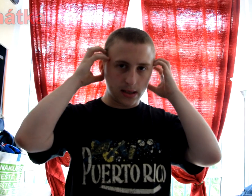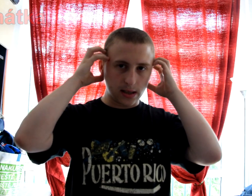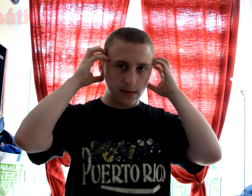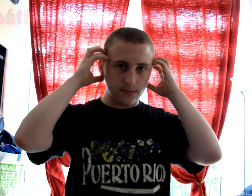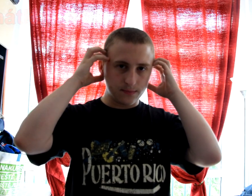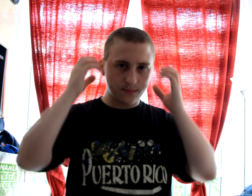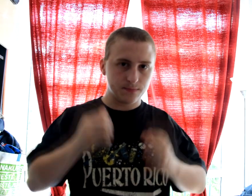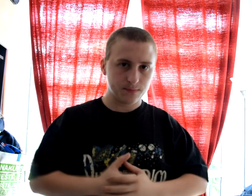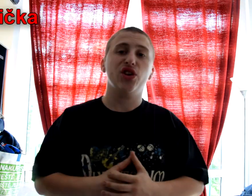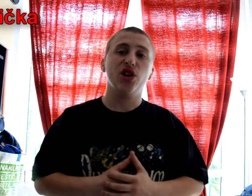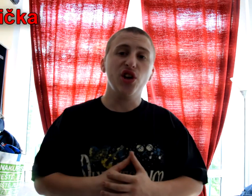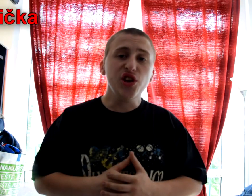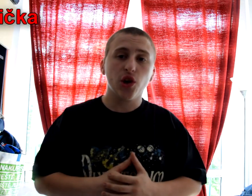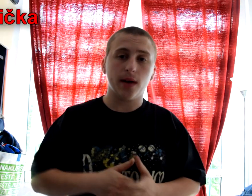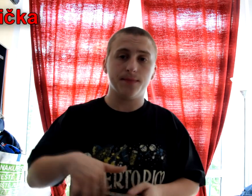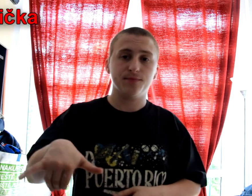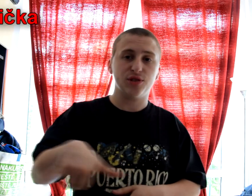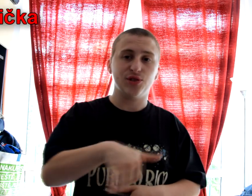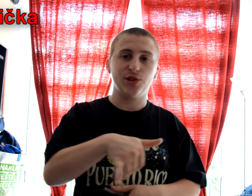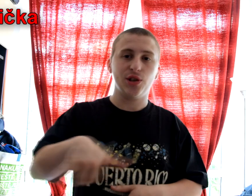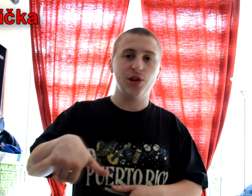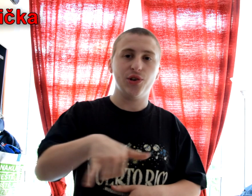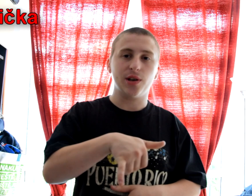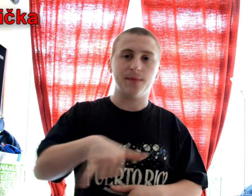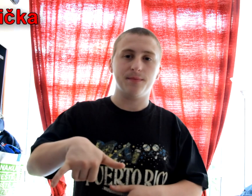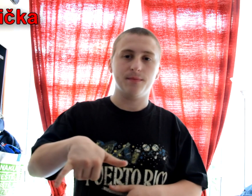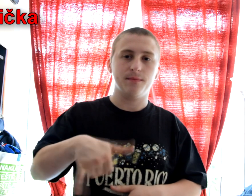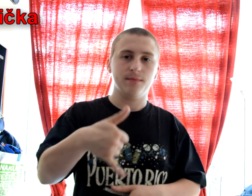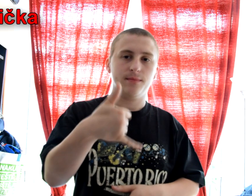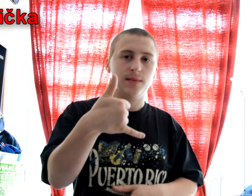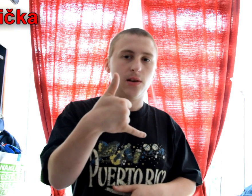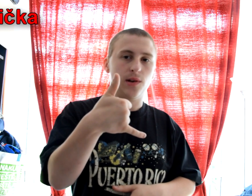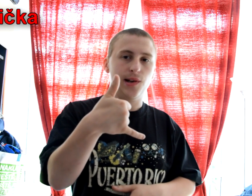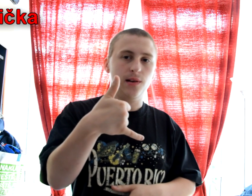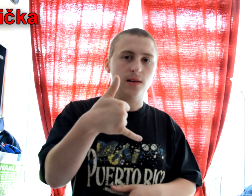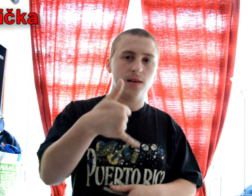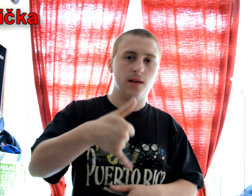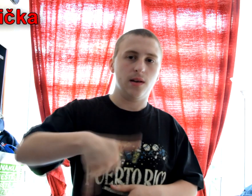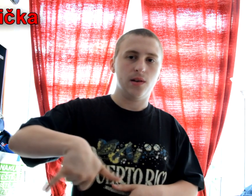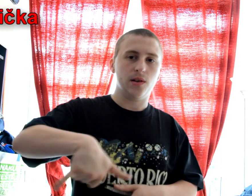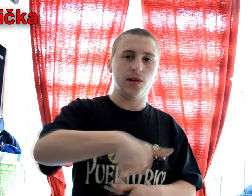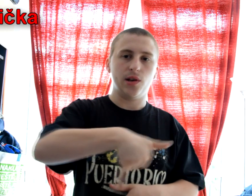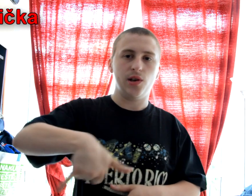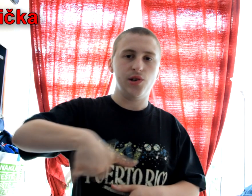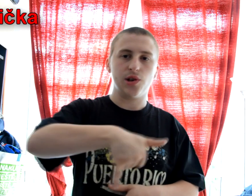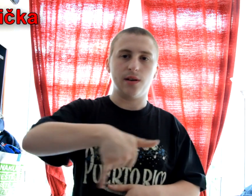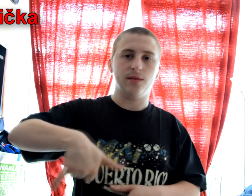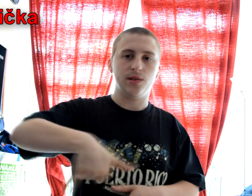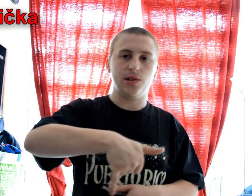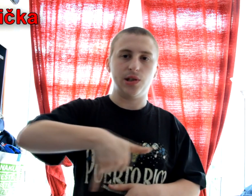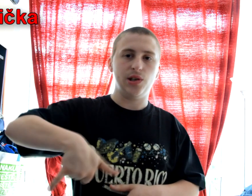Sluchátka. Žehlička. Žehlička. Jako J. Žehlička.